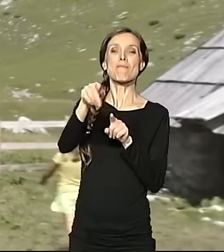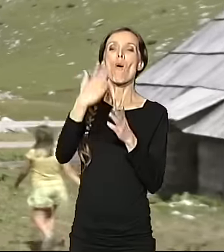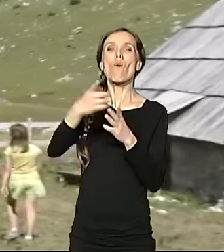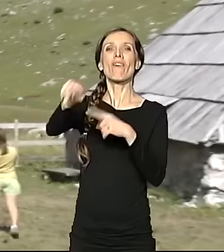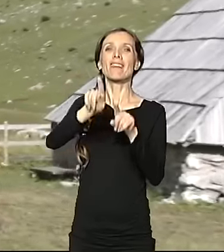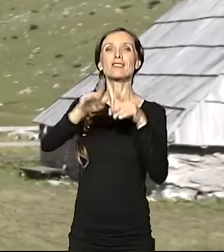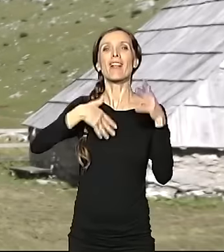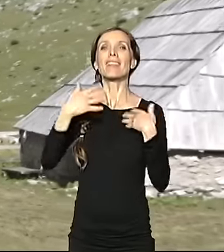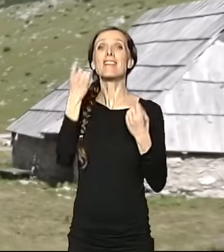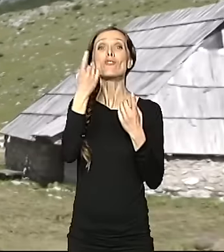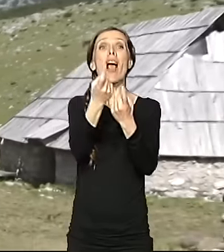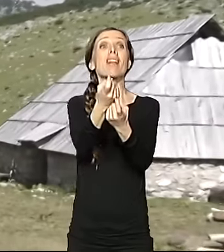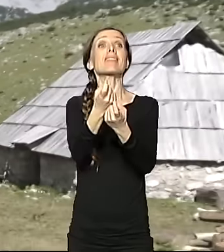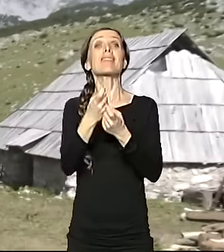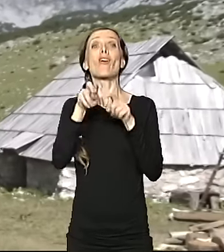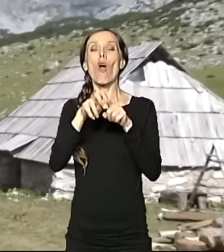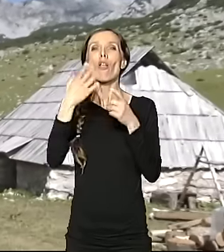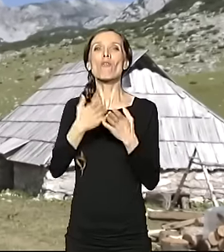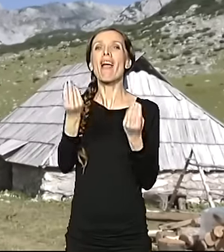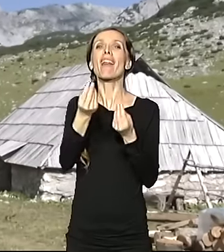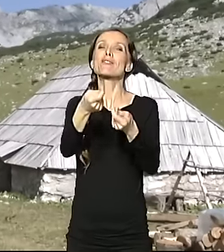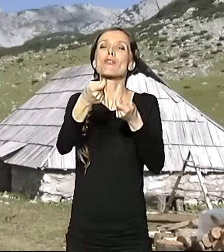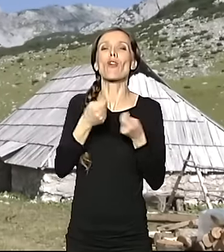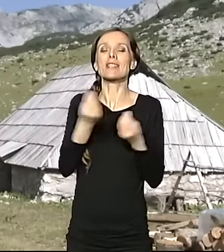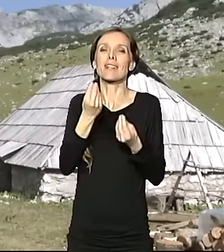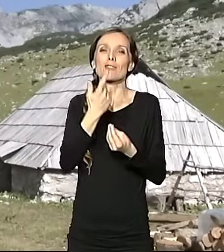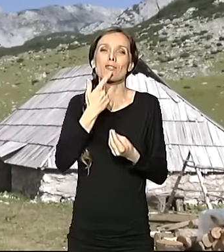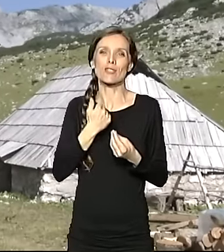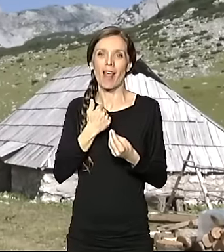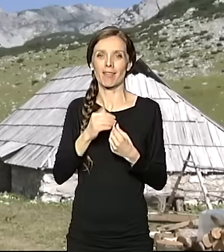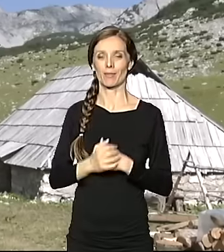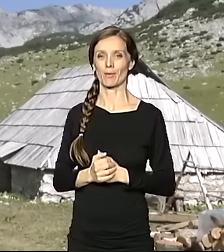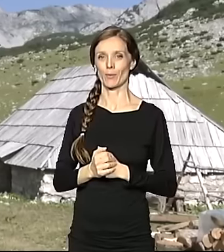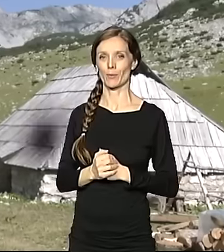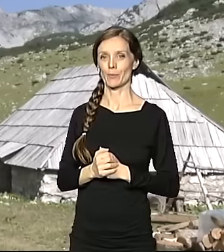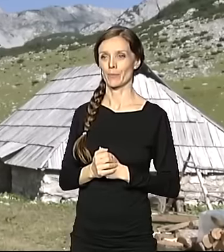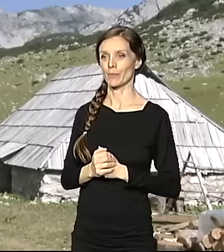slatkog provijanta, koga u ovoj kamenoj pustinji nema.